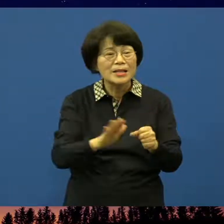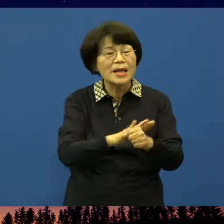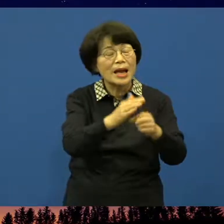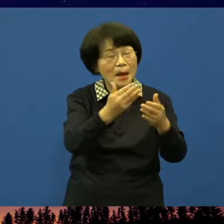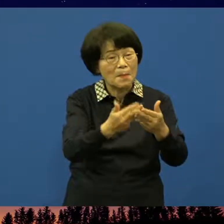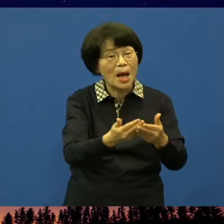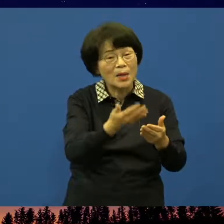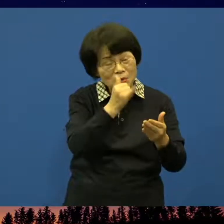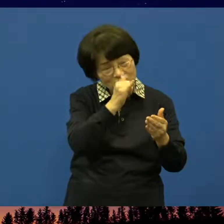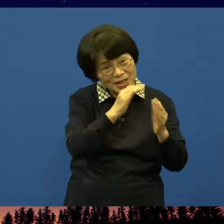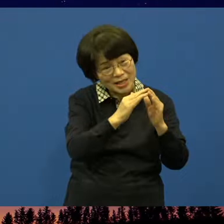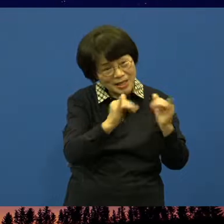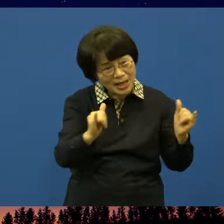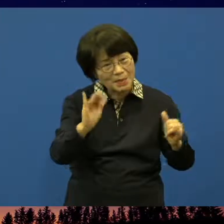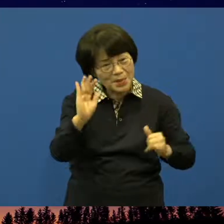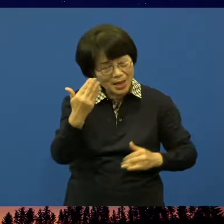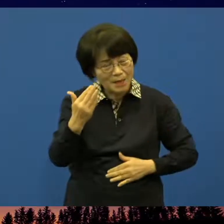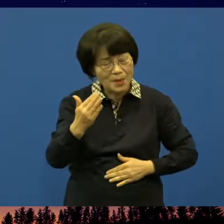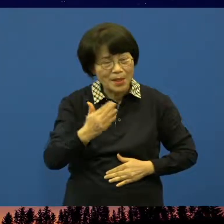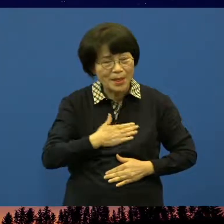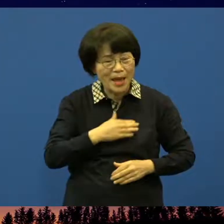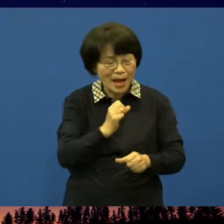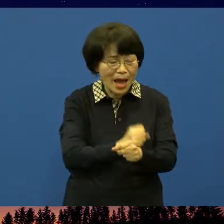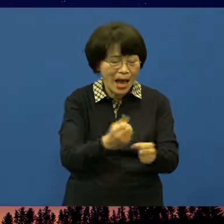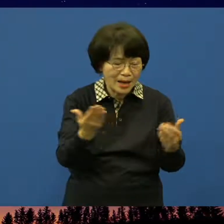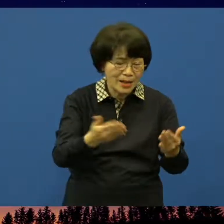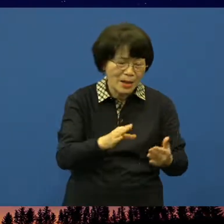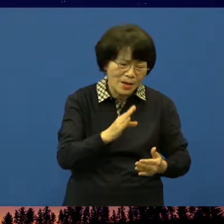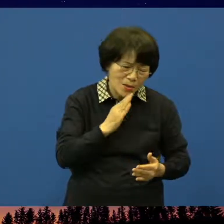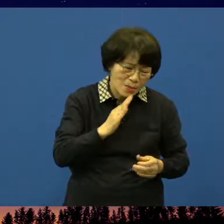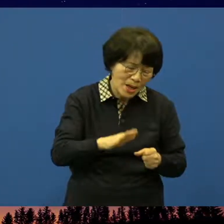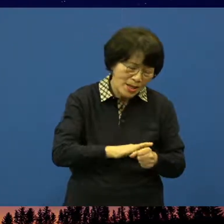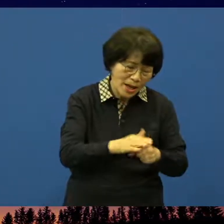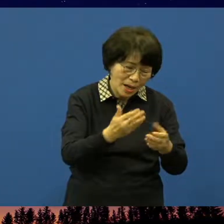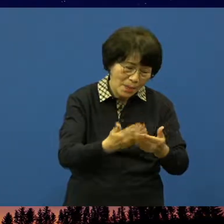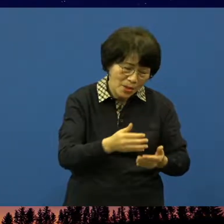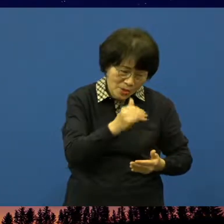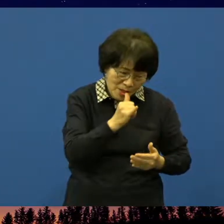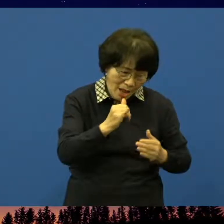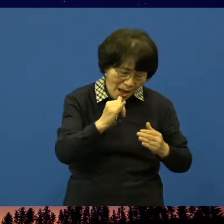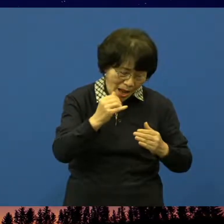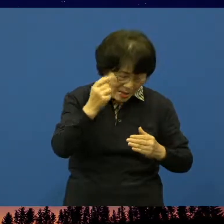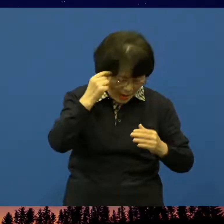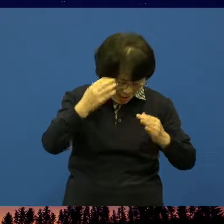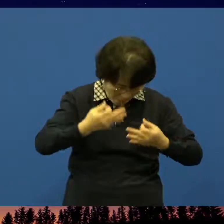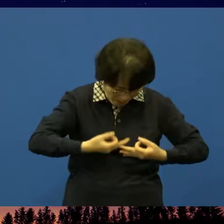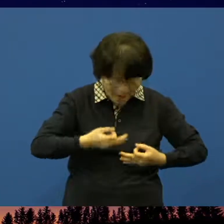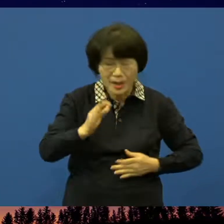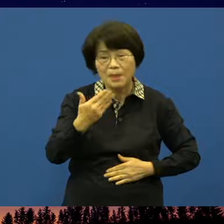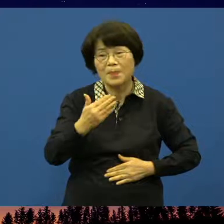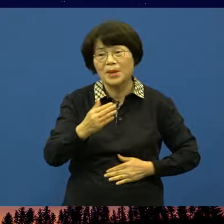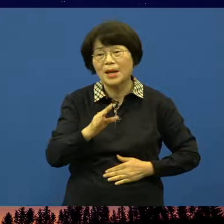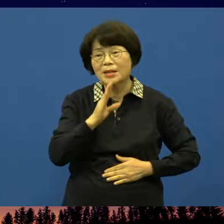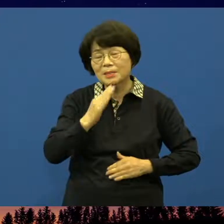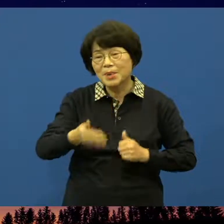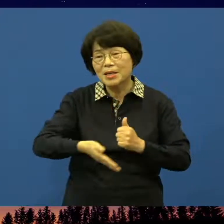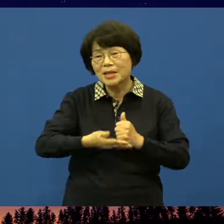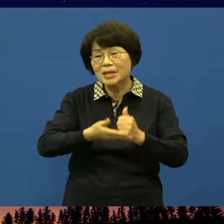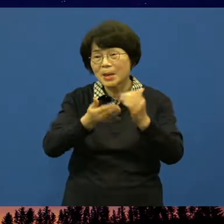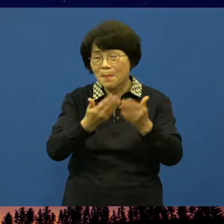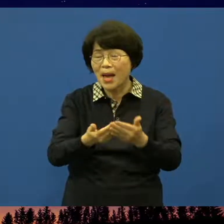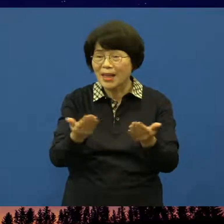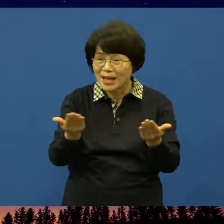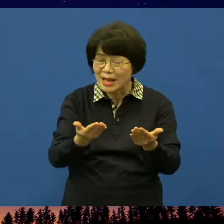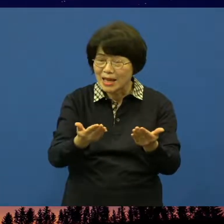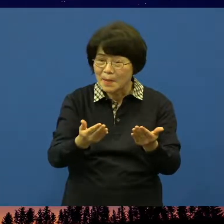사람이다. 내가 하는 이 일이 정말 사랑받을 만한 일인가를 생각하는 거예요. 내가 이걸 정말 칭찬받을 만한